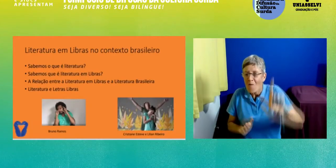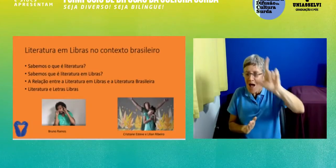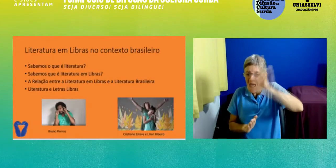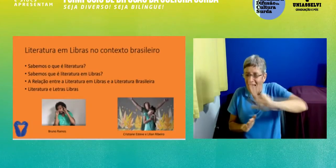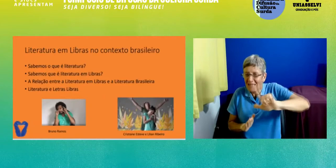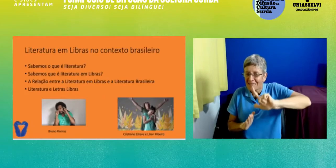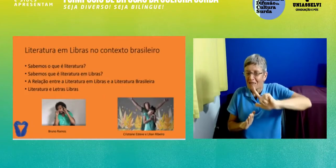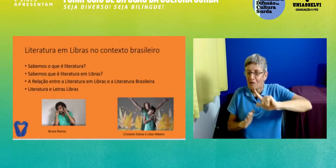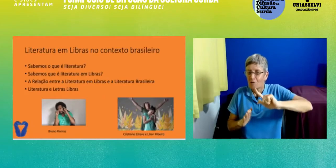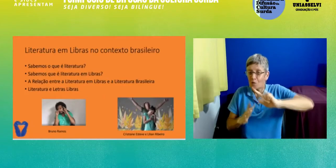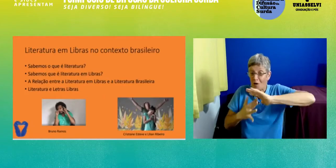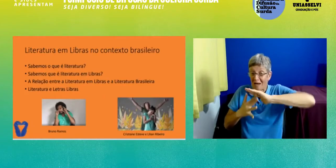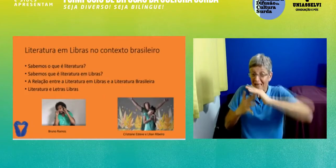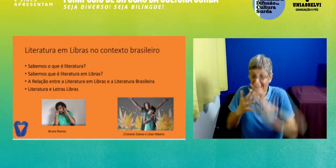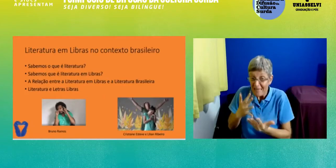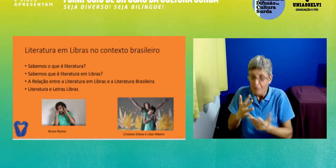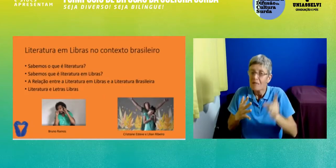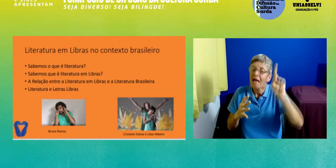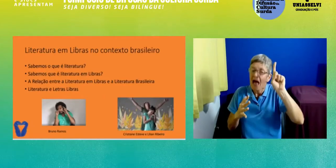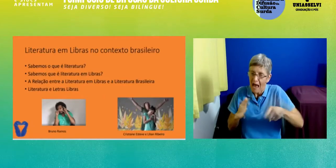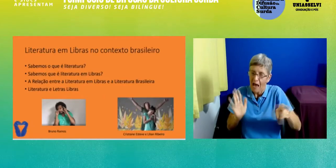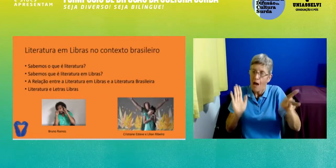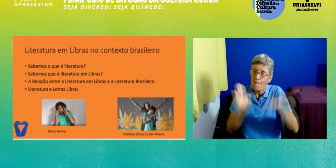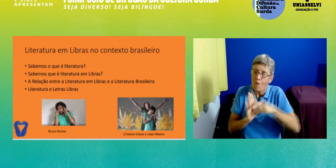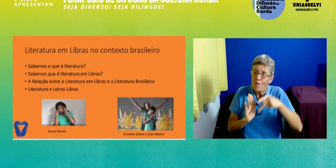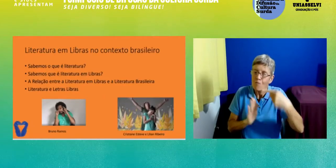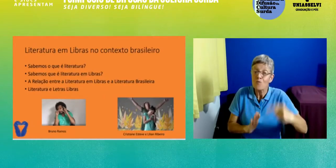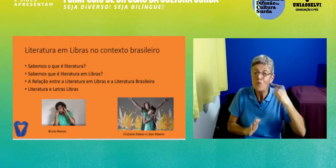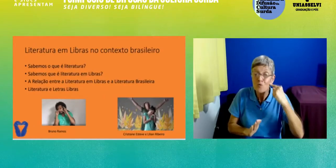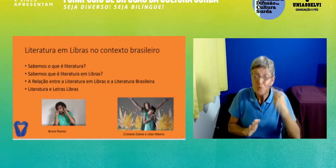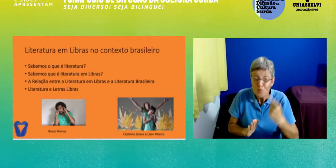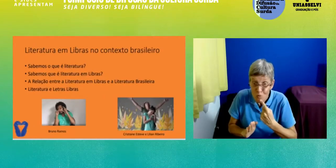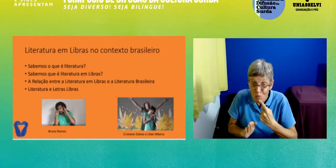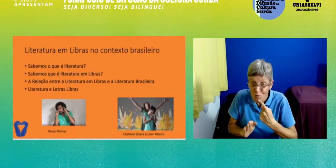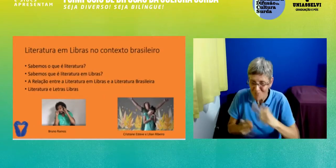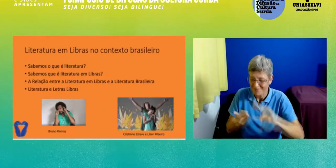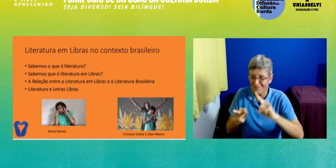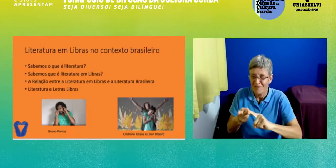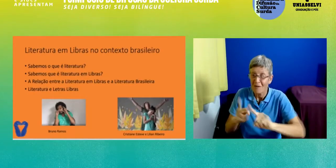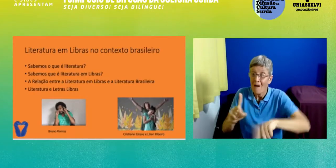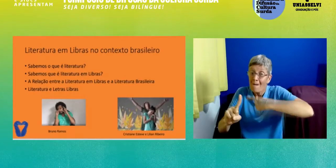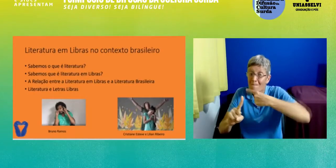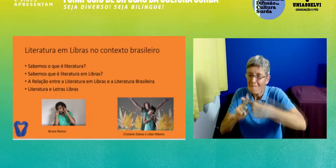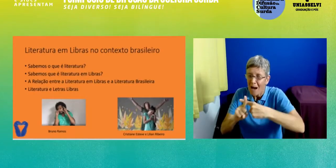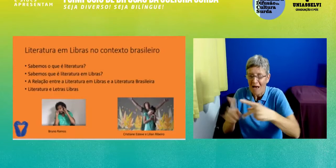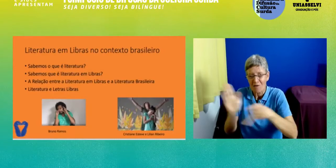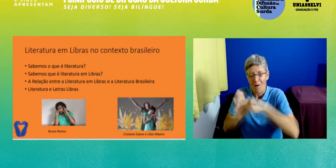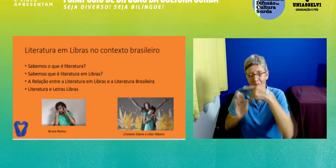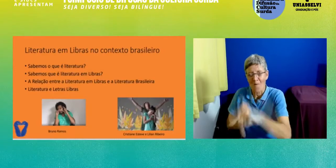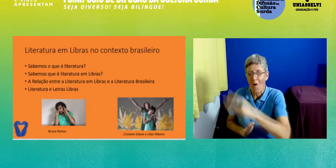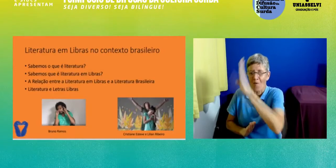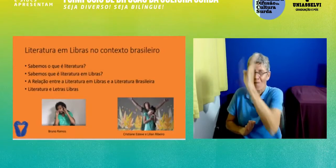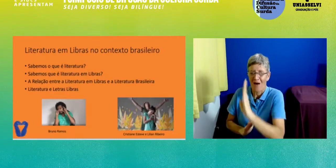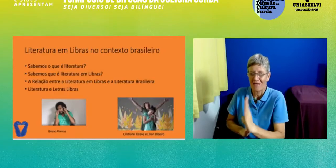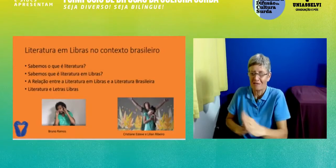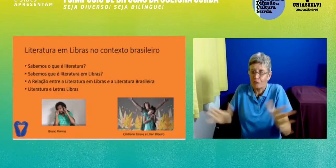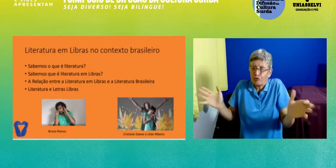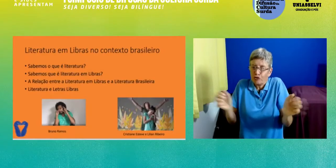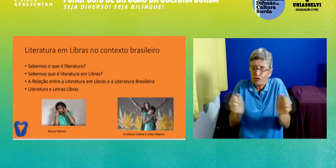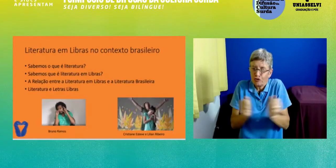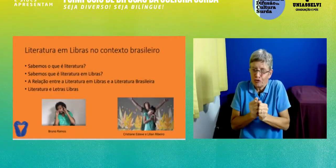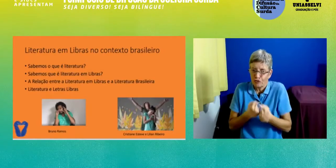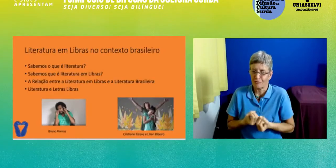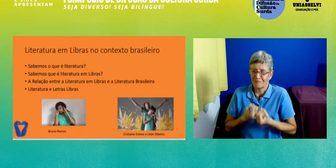influência da cultura e do povo brasileiro. Então, a literatura em Libras